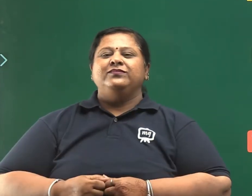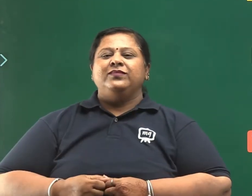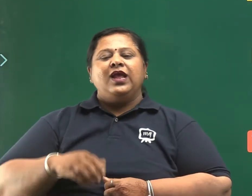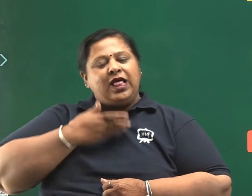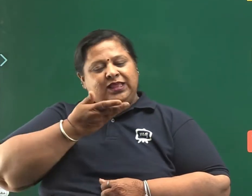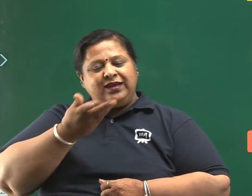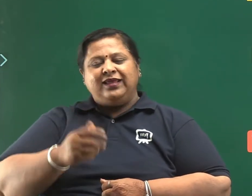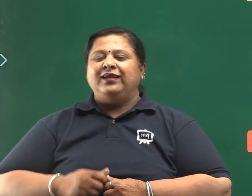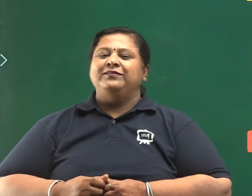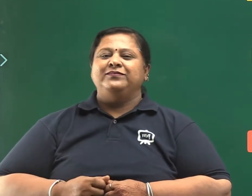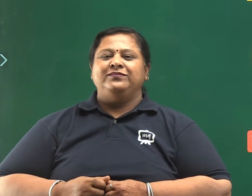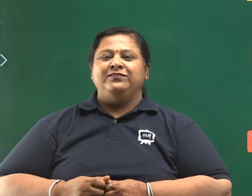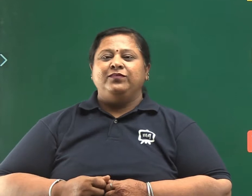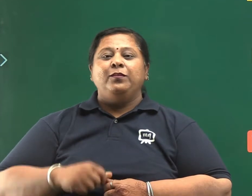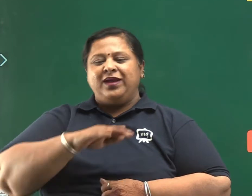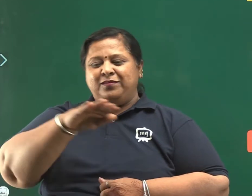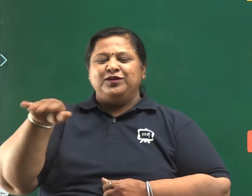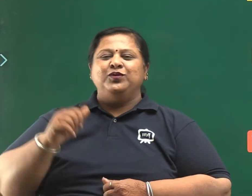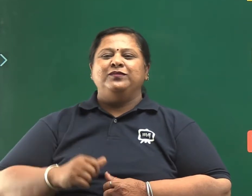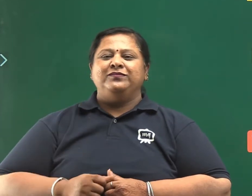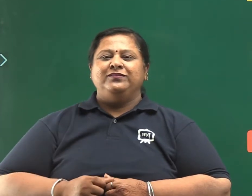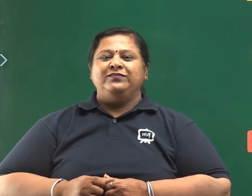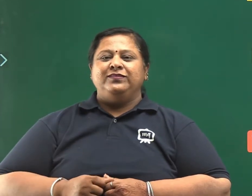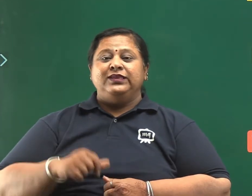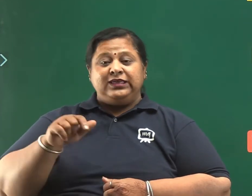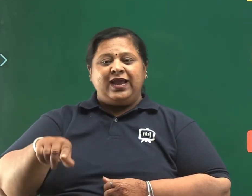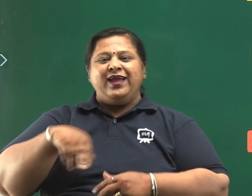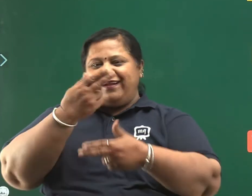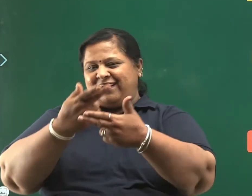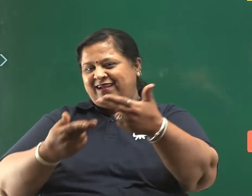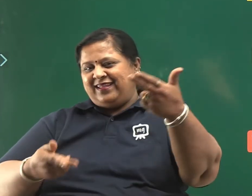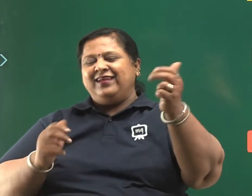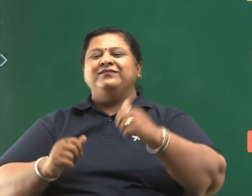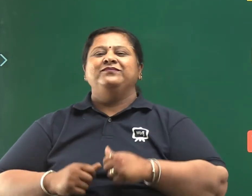का अध्ययन करेंगे। प्यारे बच्चों, यह एक कहानी है।